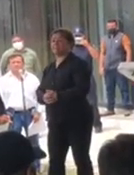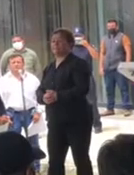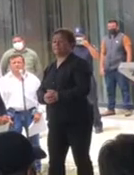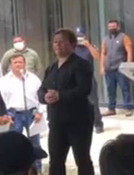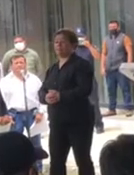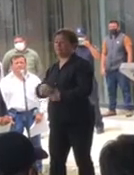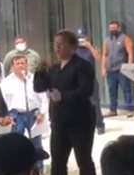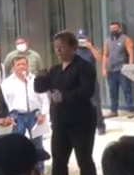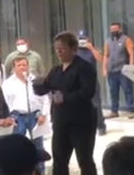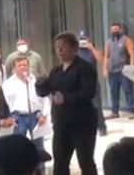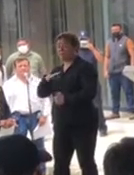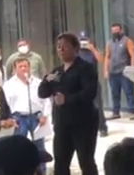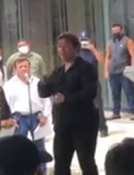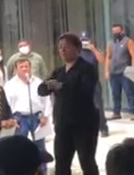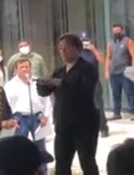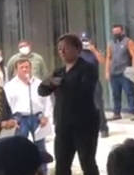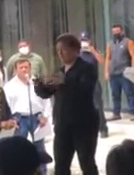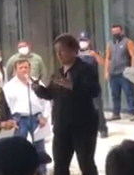trabajo